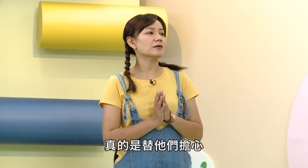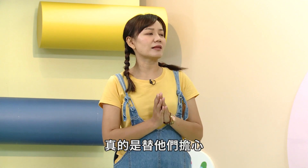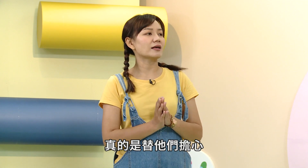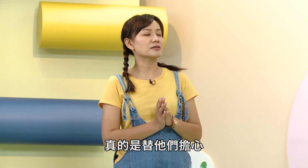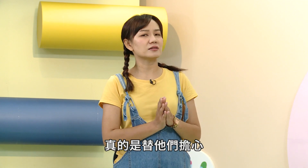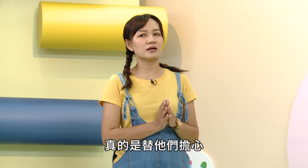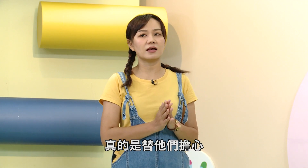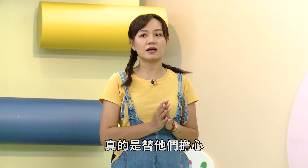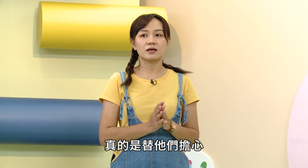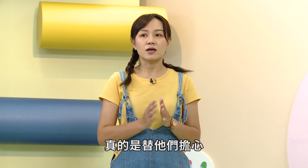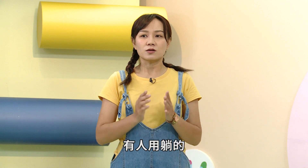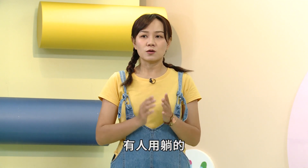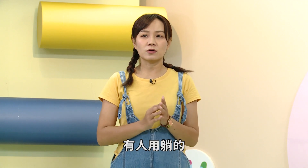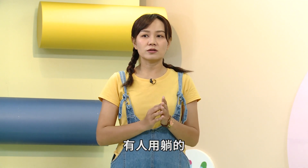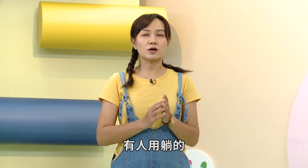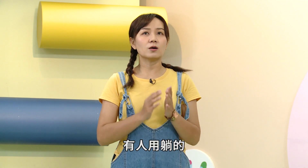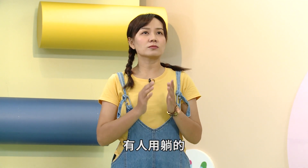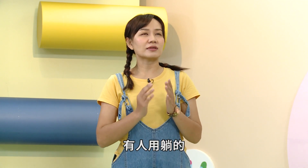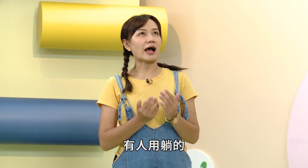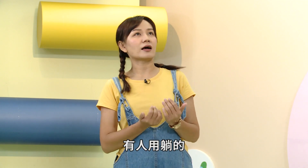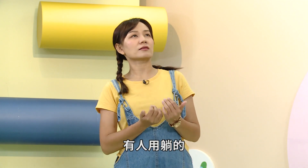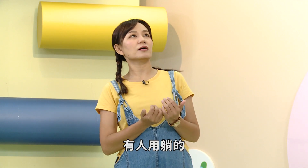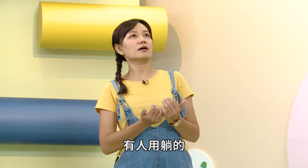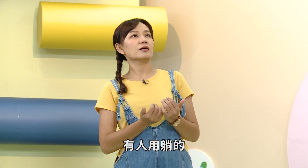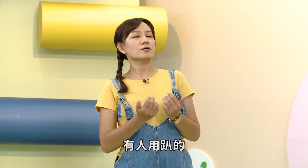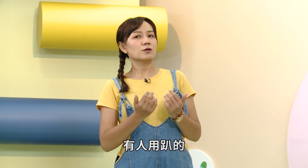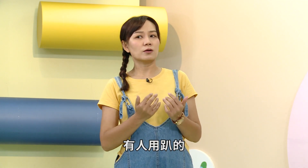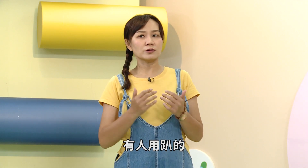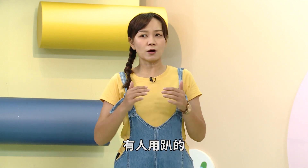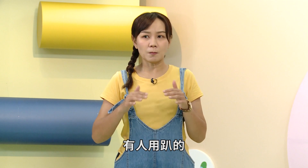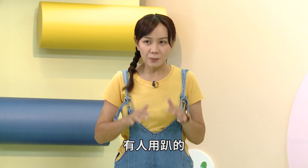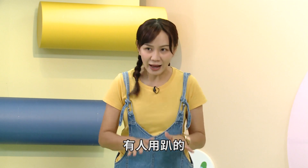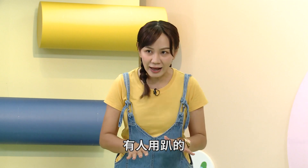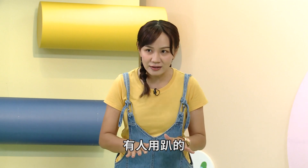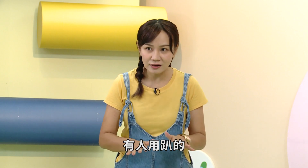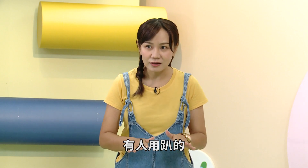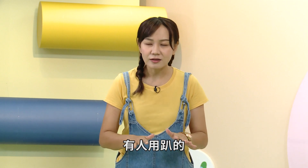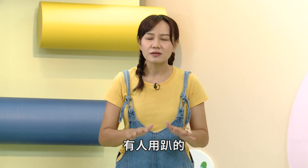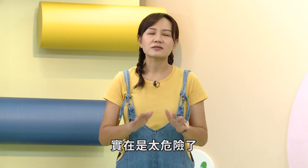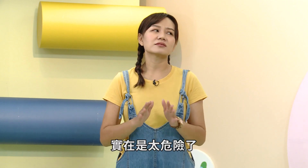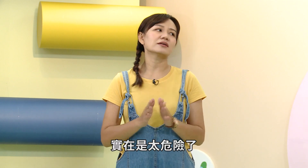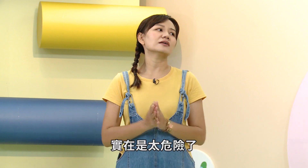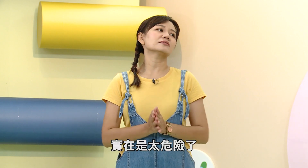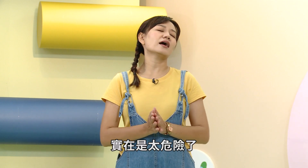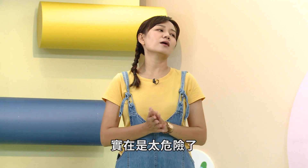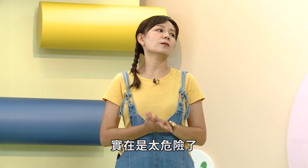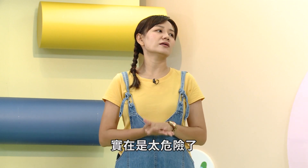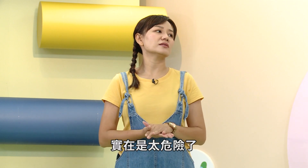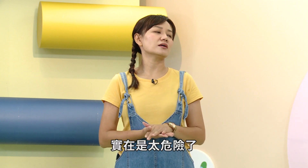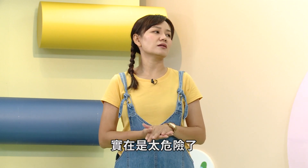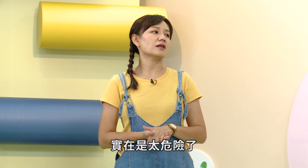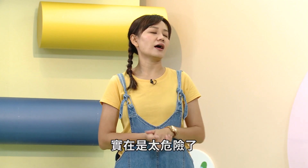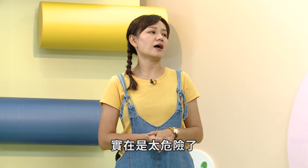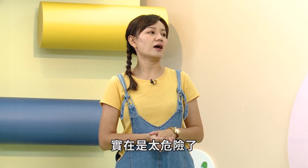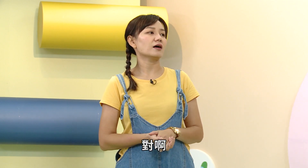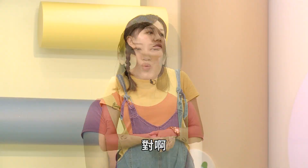担心耶。有人用躺的，有人用趴的，实在是太危险了啦。 对